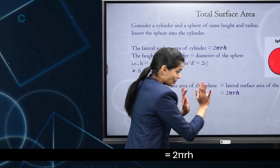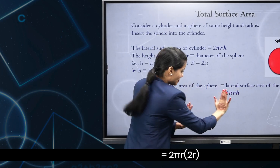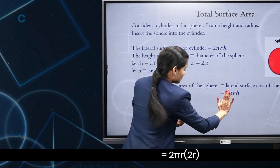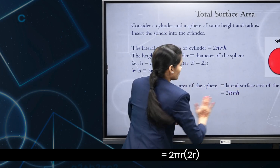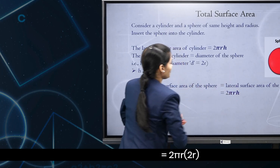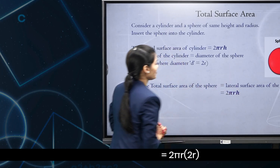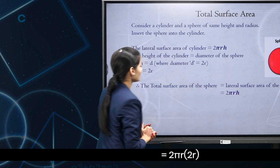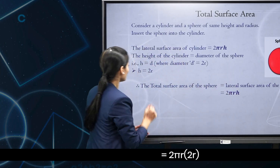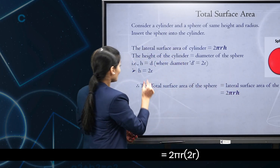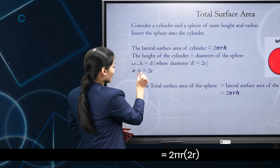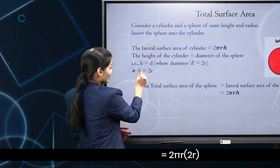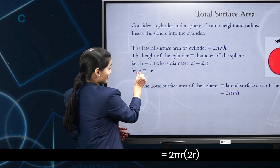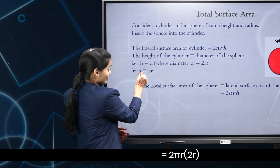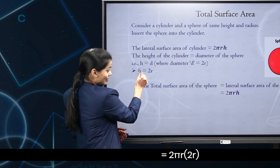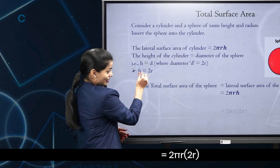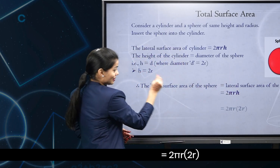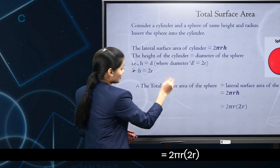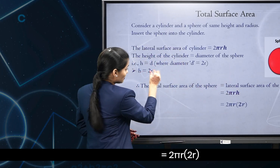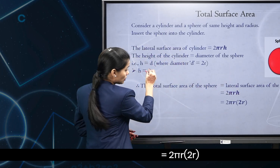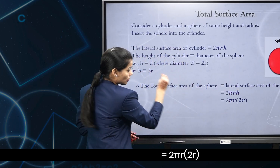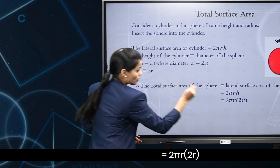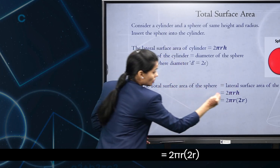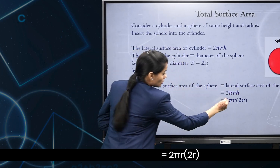इज इक्वल्स टू 2R। 2R